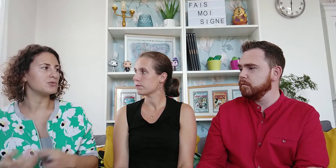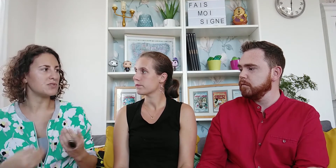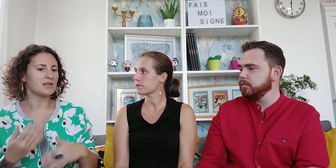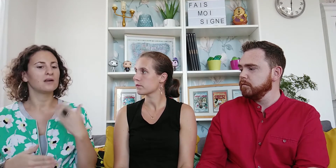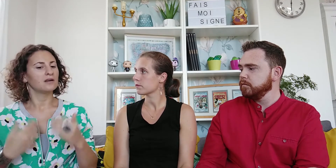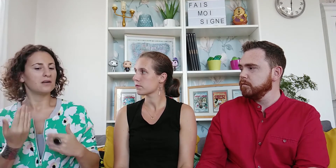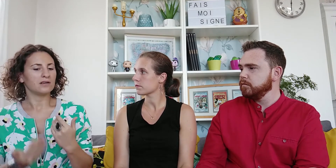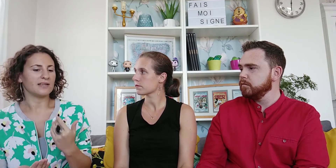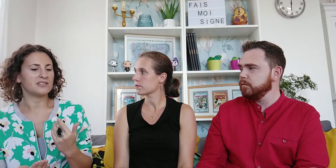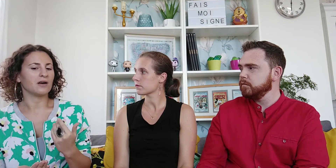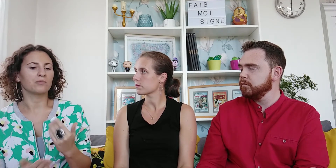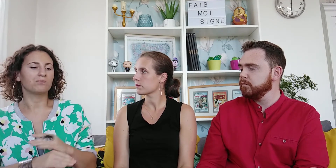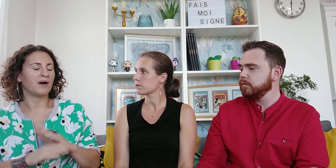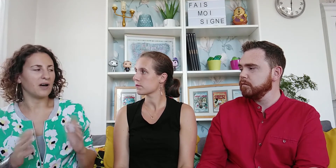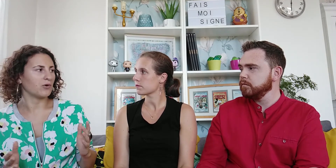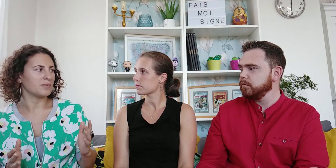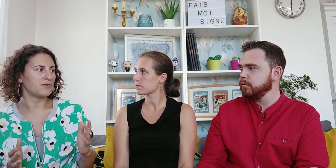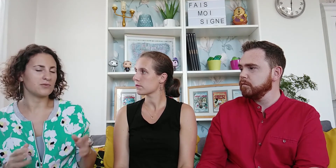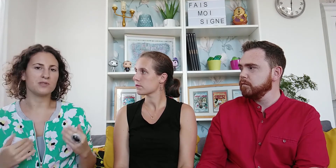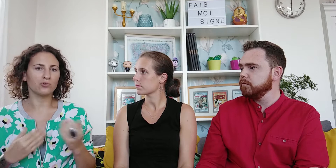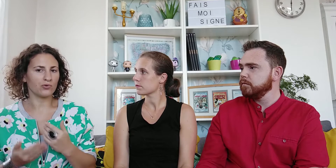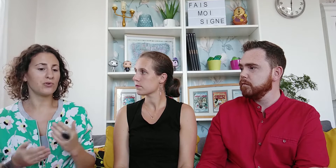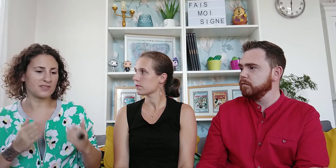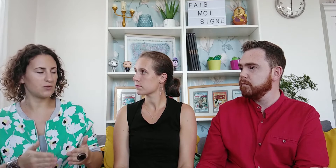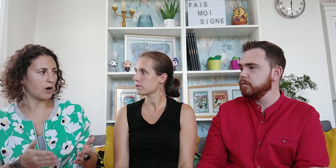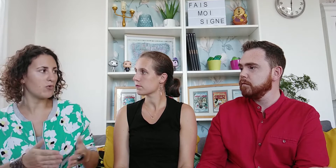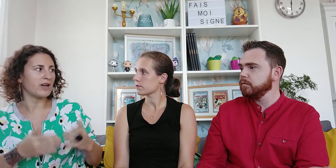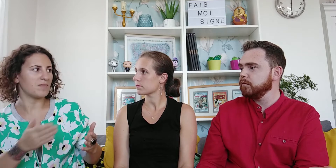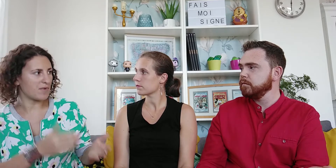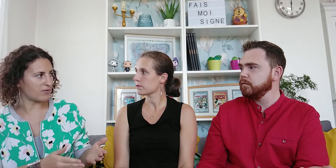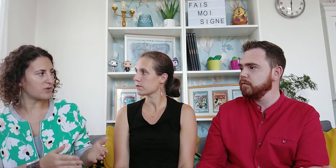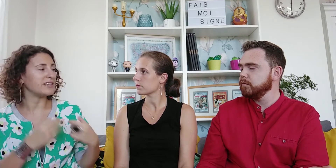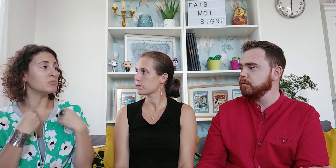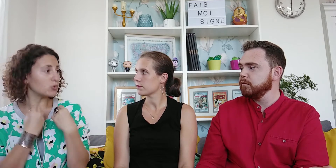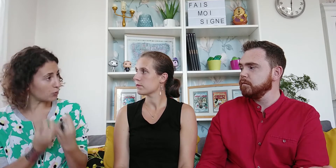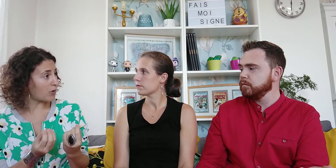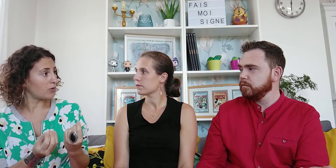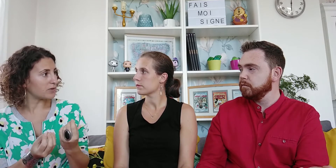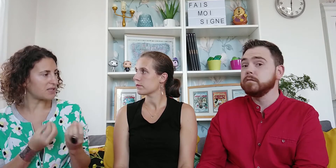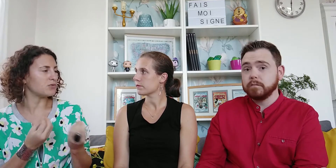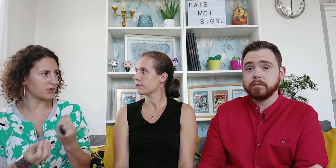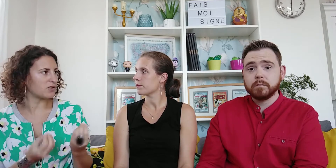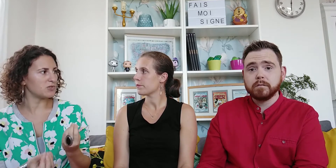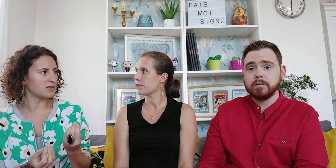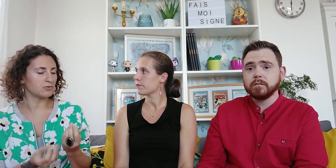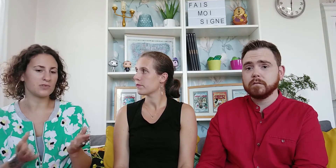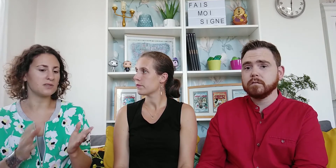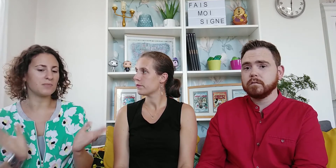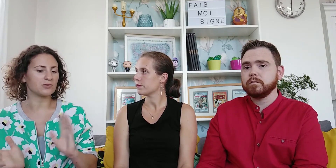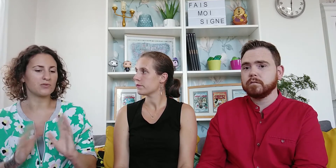te dis, il y a déjà un pas incroyable qui est fait. Tu te dis, mon enfant, dès 3 mois et même avant, il me comprend. Il y a une vraie communication. Tu te dis, parce que des fois